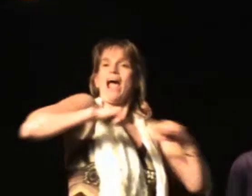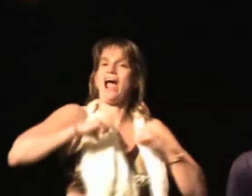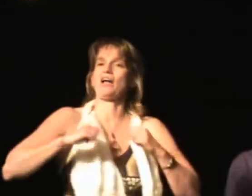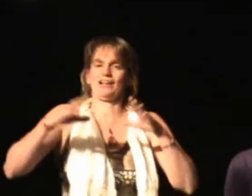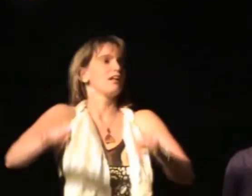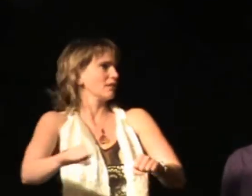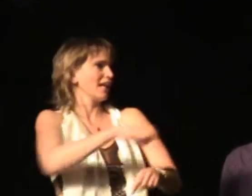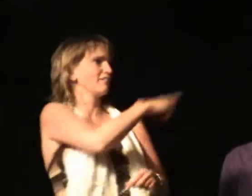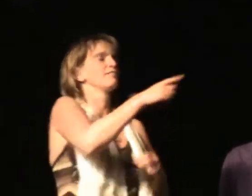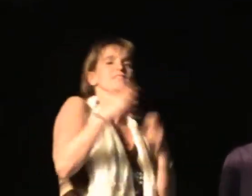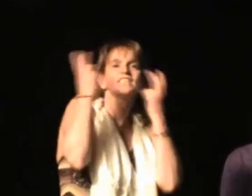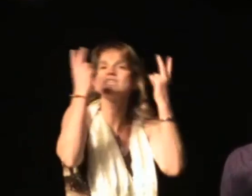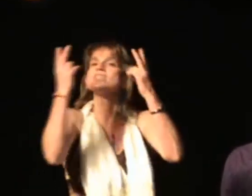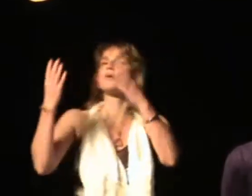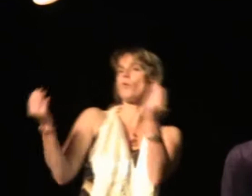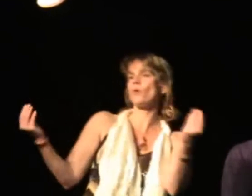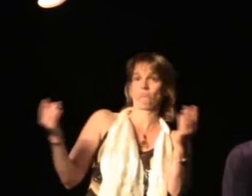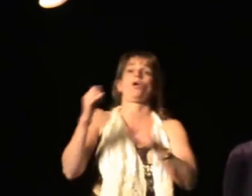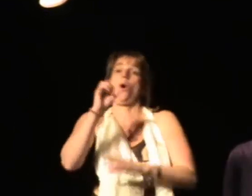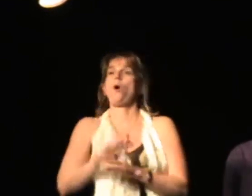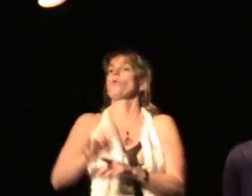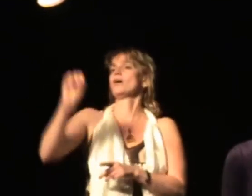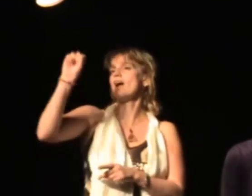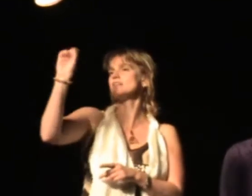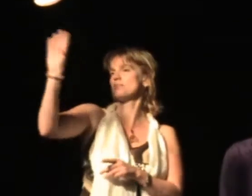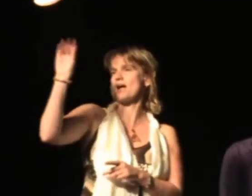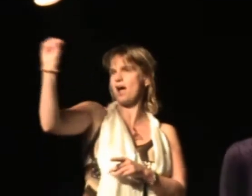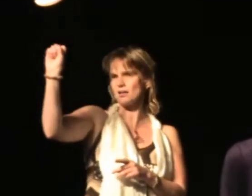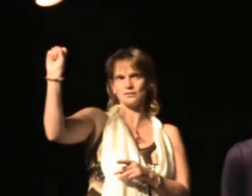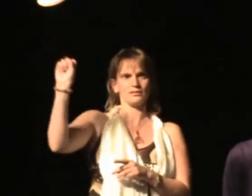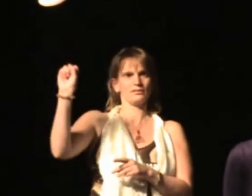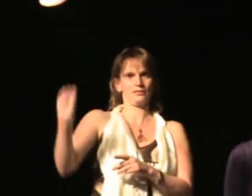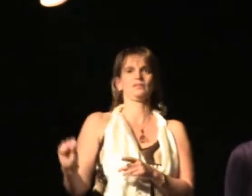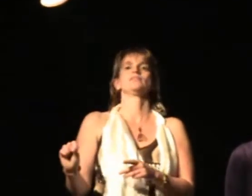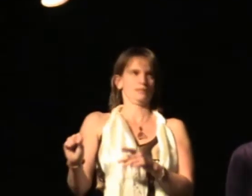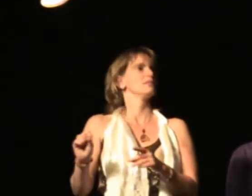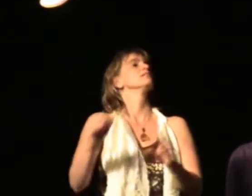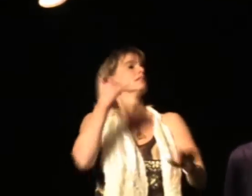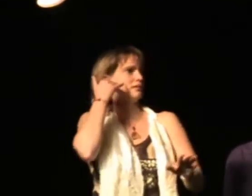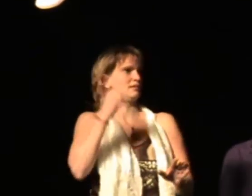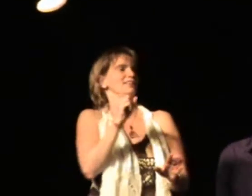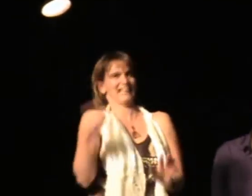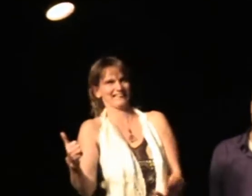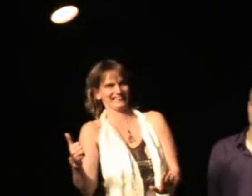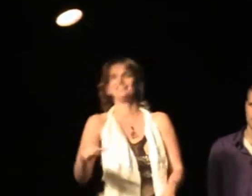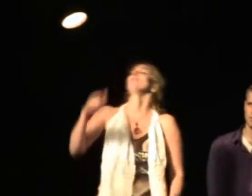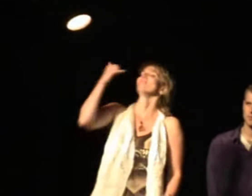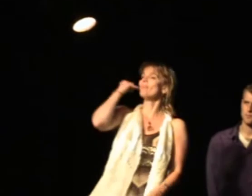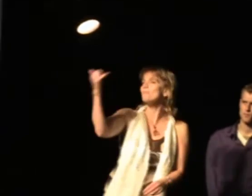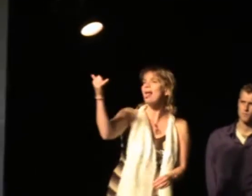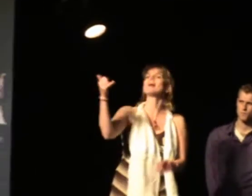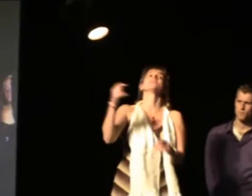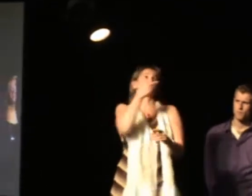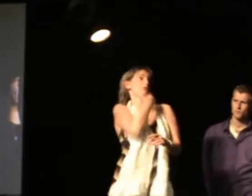vanwege de financiën. En jullie hebben een eigen initiatief genomen en ik heb op zoek gegaan, jullie hebben SBS6 benaderd. Oh ja,